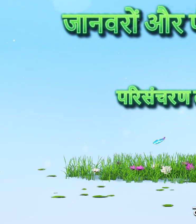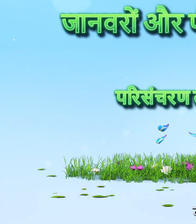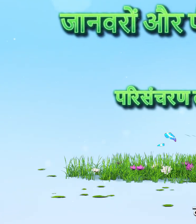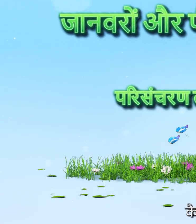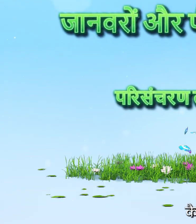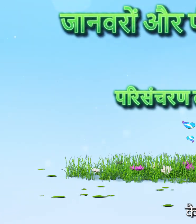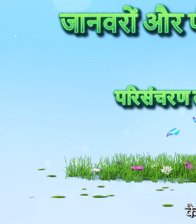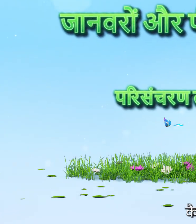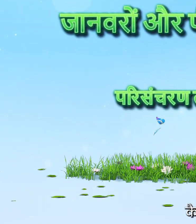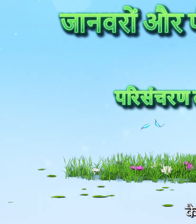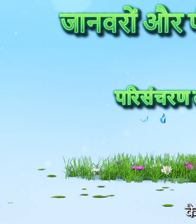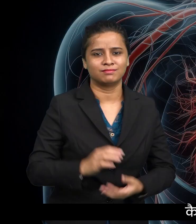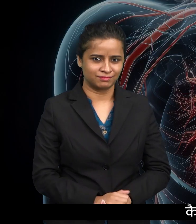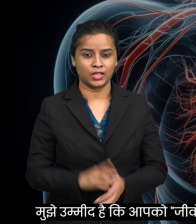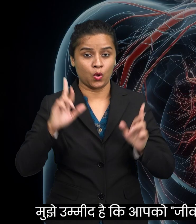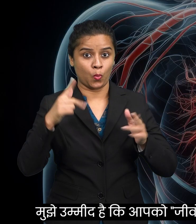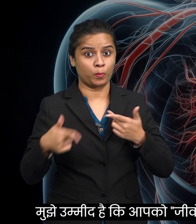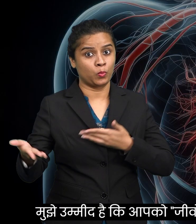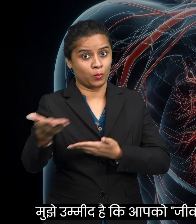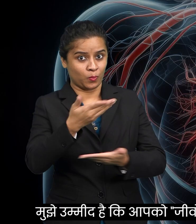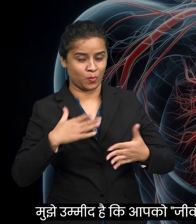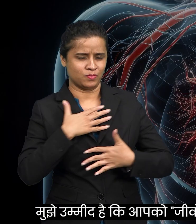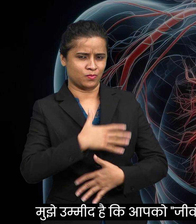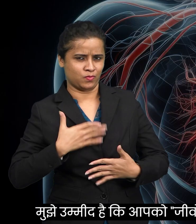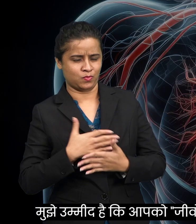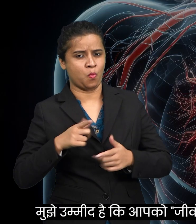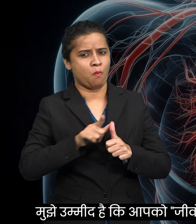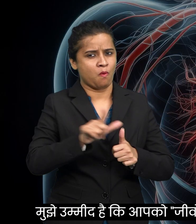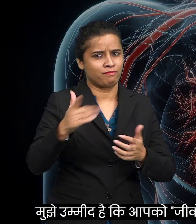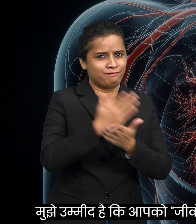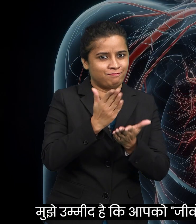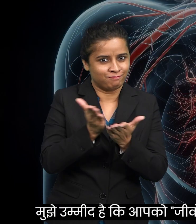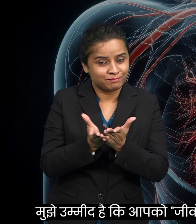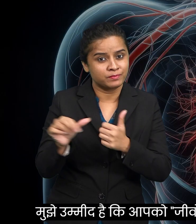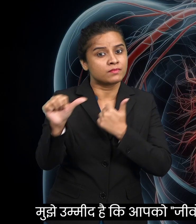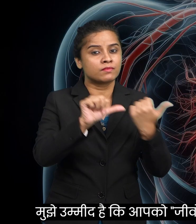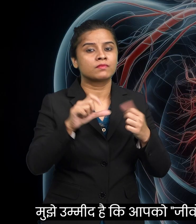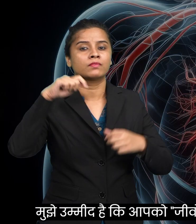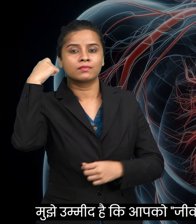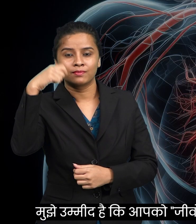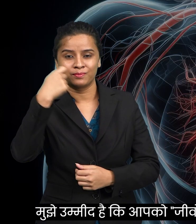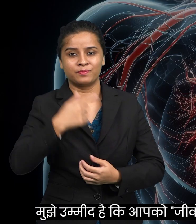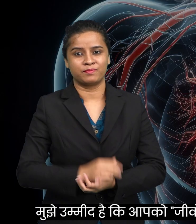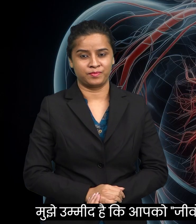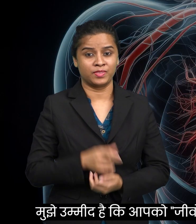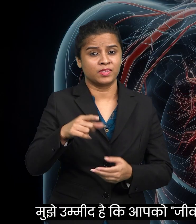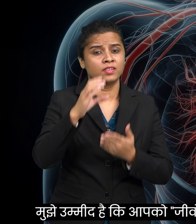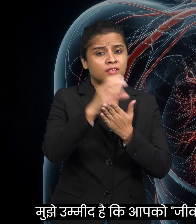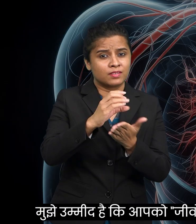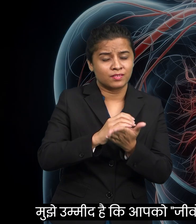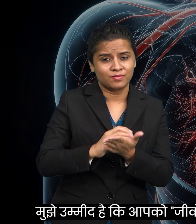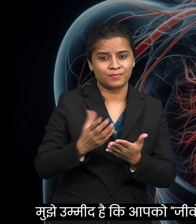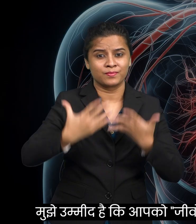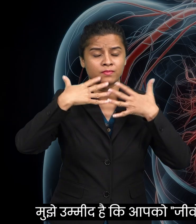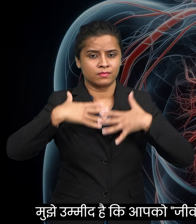नमस्कार छात्रों, कैसे हो आप सब? मुझे उम्मीद है कि आपको जीवों में श्वसन और पौधों